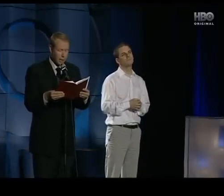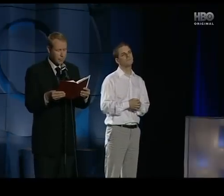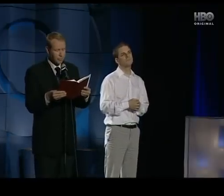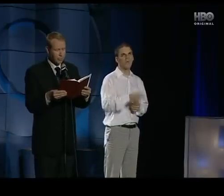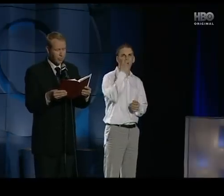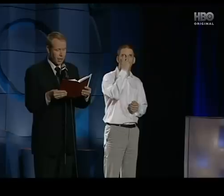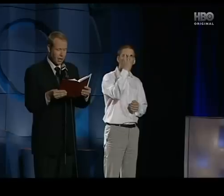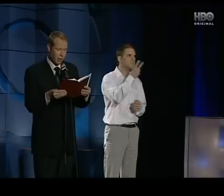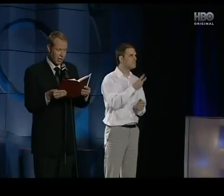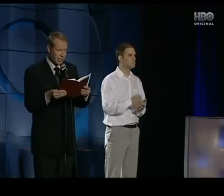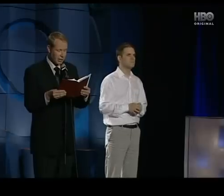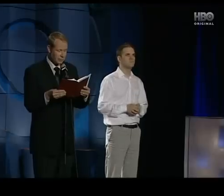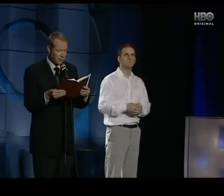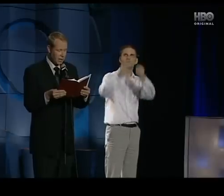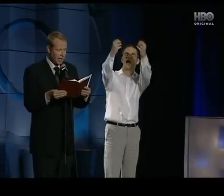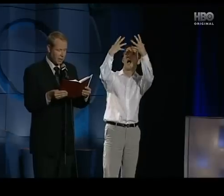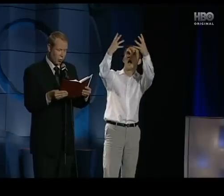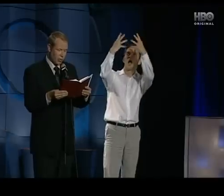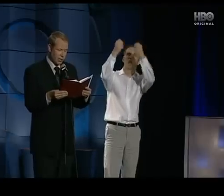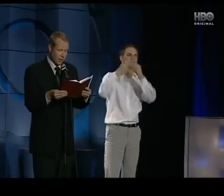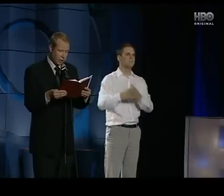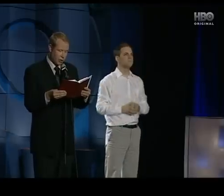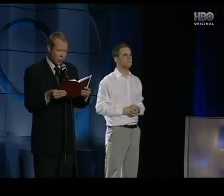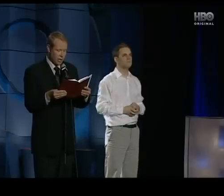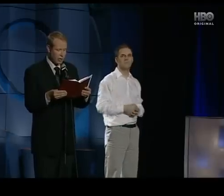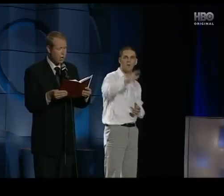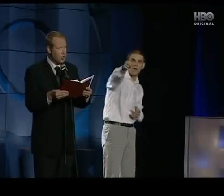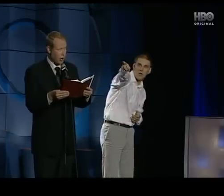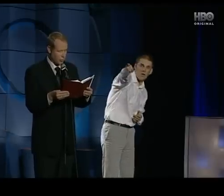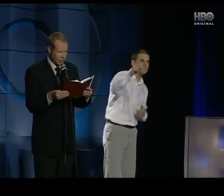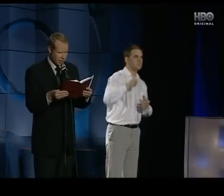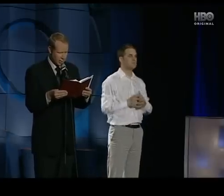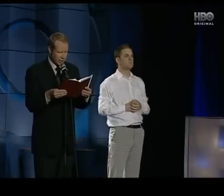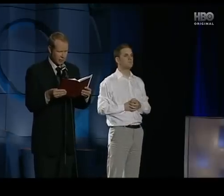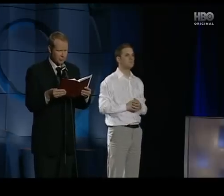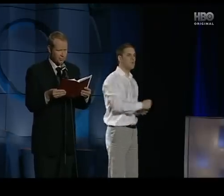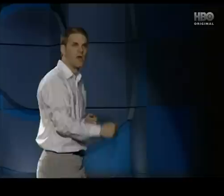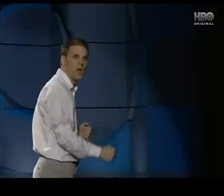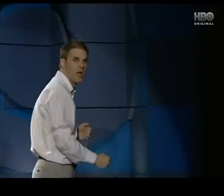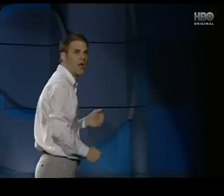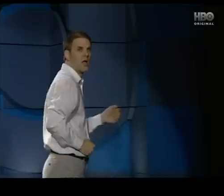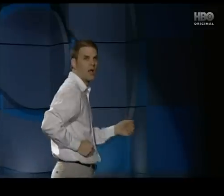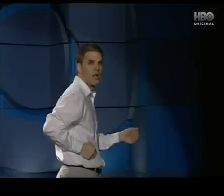A hle, hvězda, kterou viděli na východě, šla před nimi,